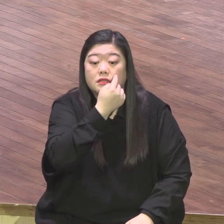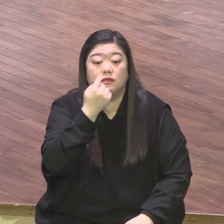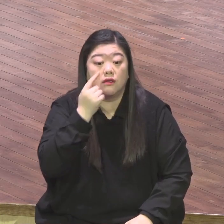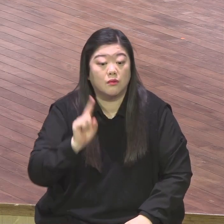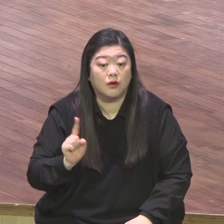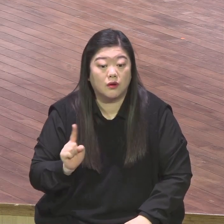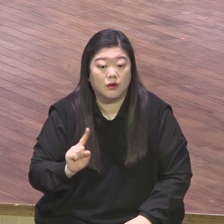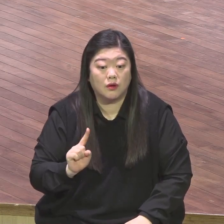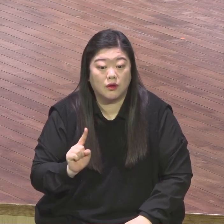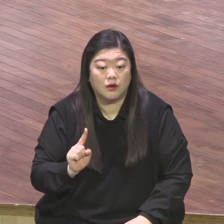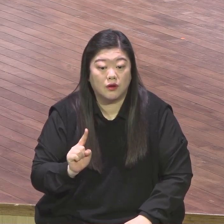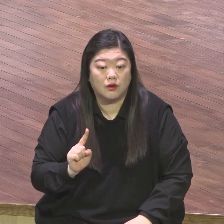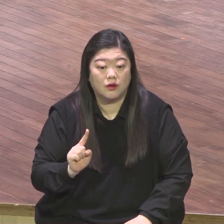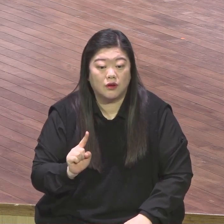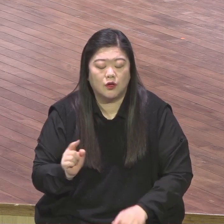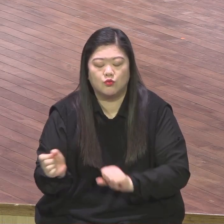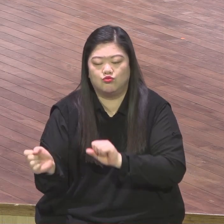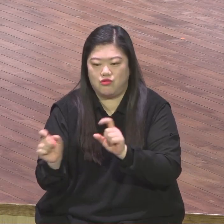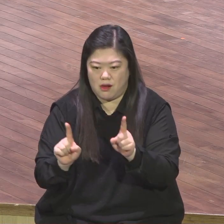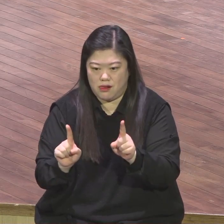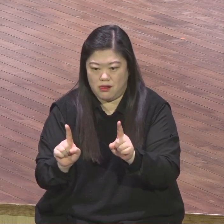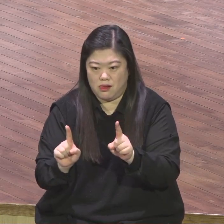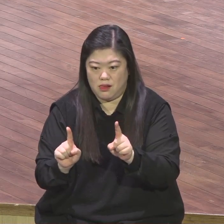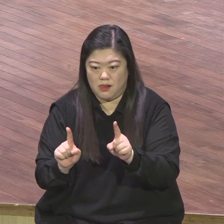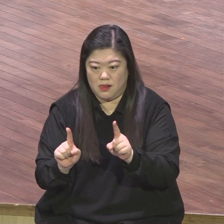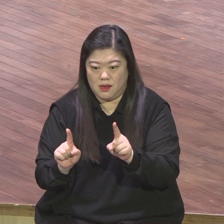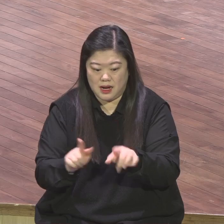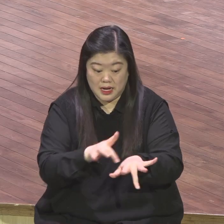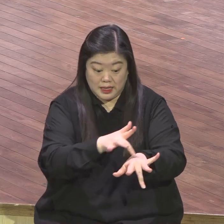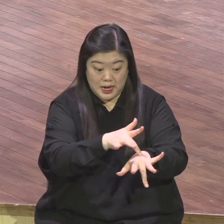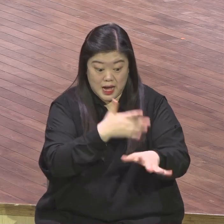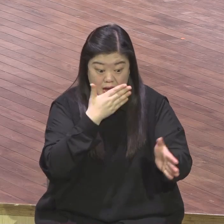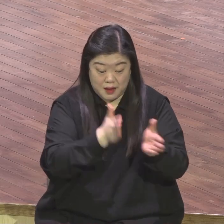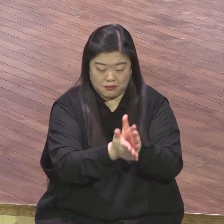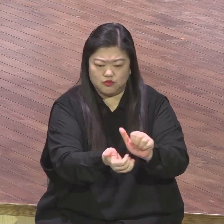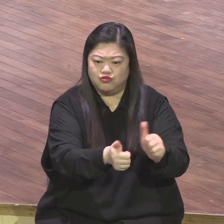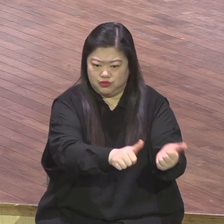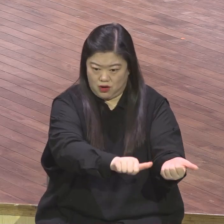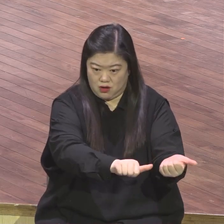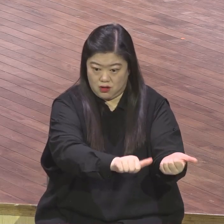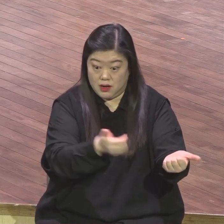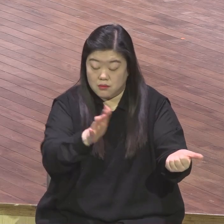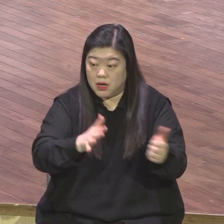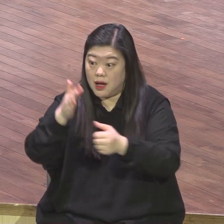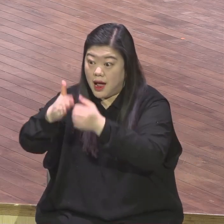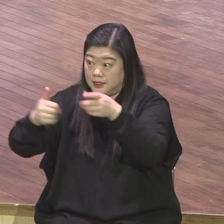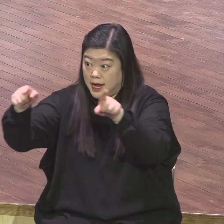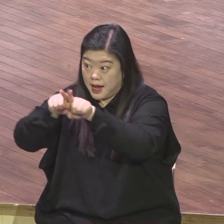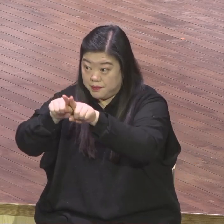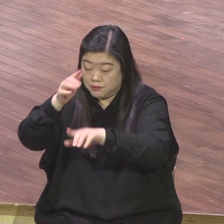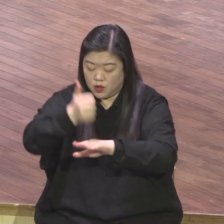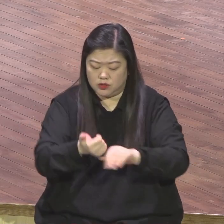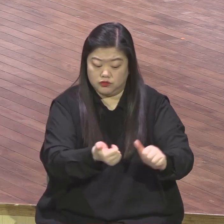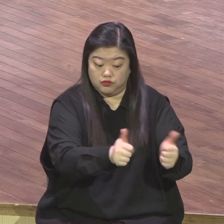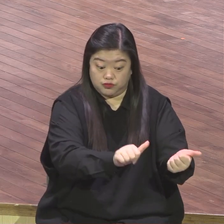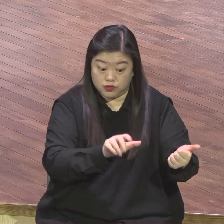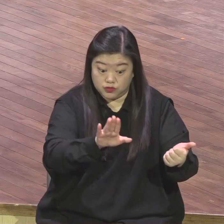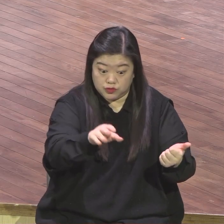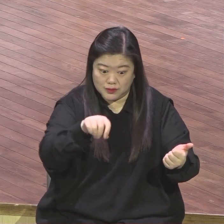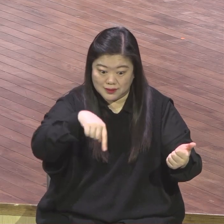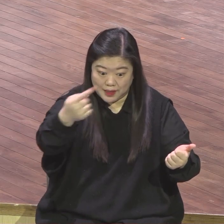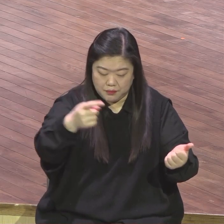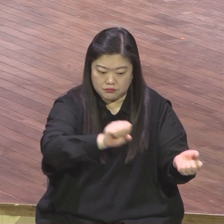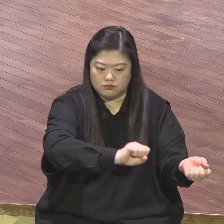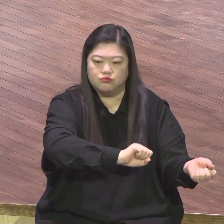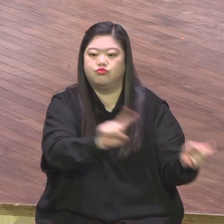생명, 죽는 거, 죽음을 해결해버렸어요. 영생으로. 아멘. 끝났는데 뭐